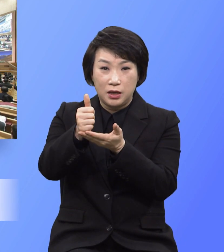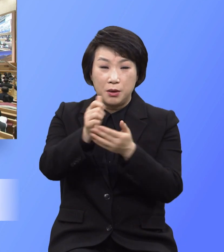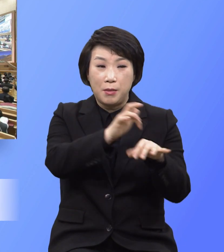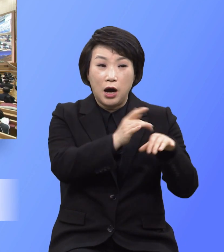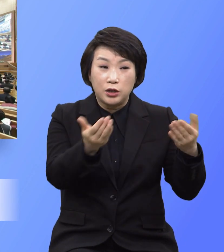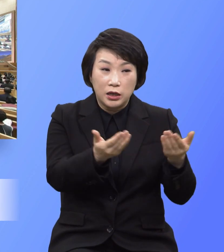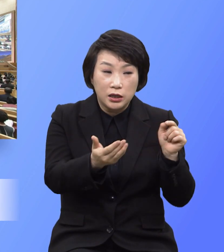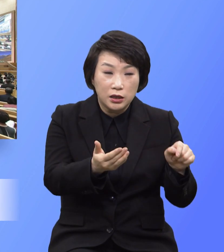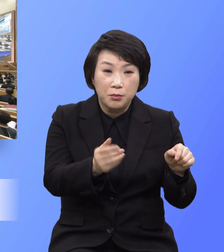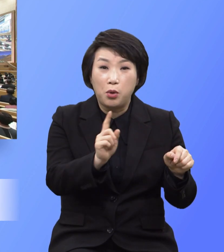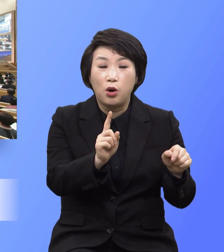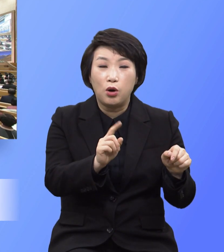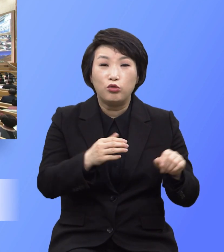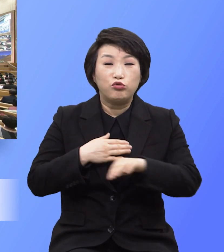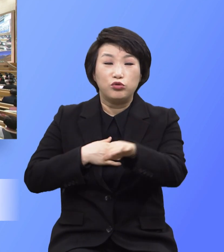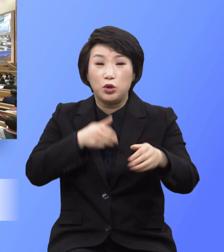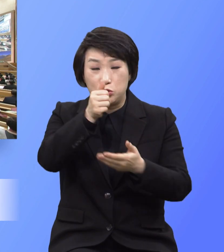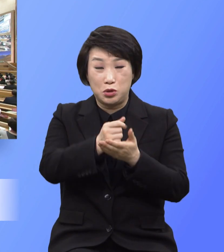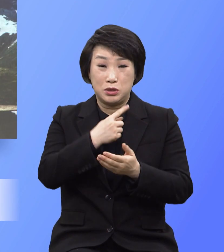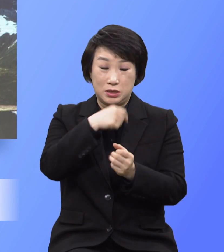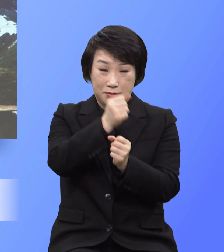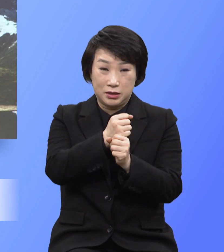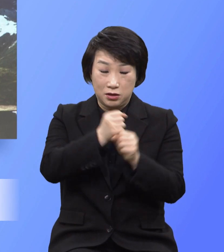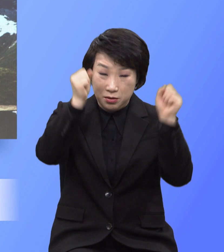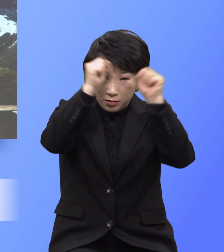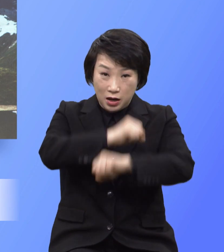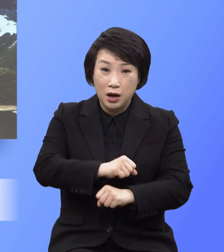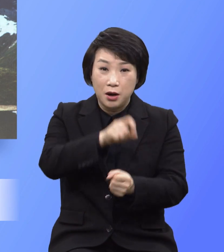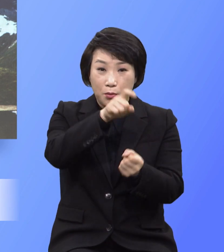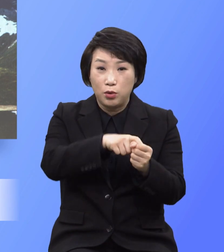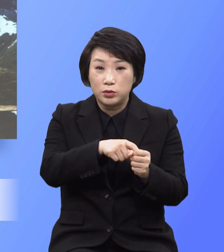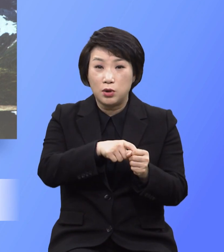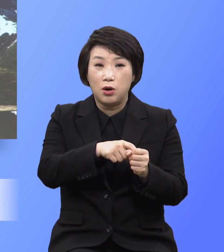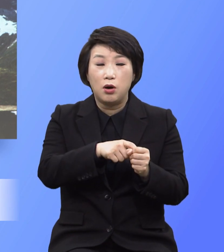일, 죄지게 해서 멸망시키는 우리를